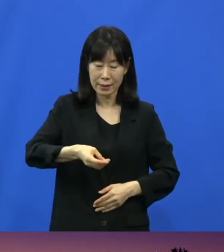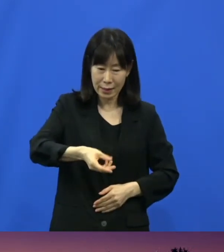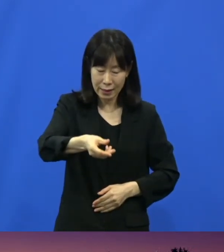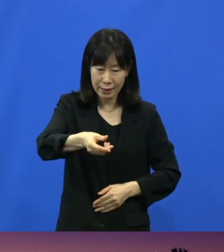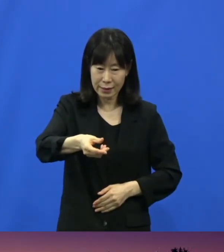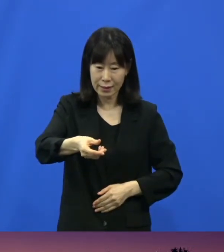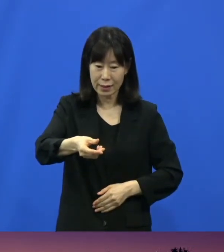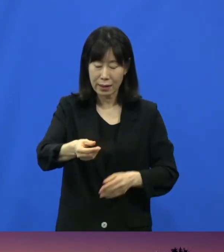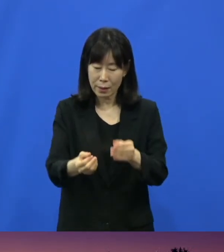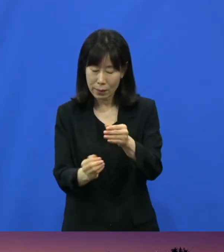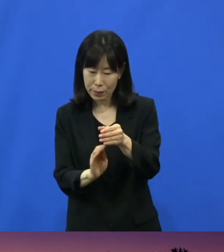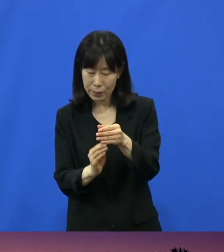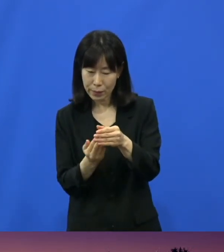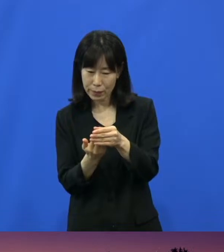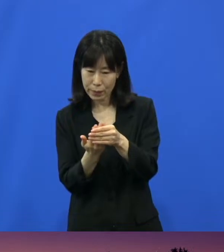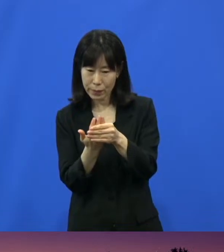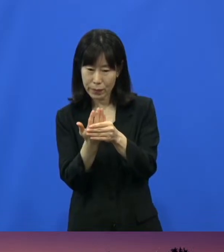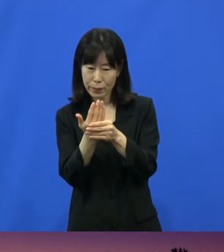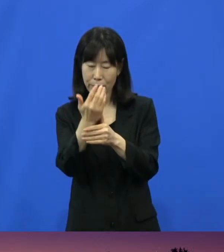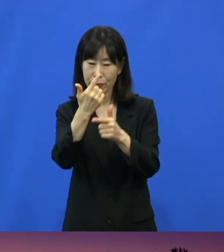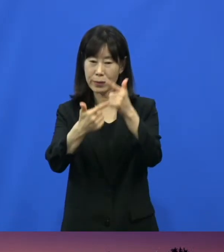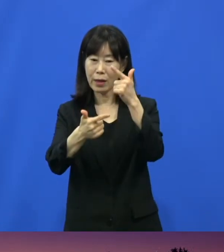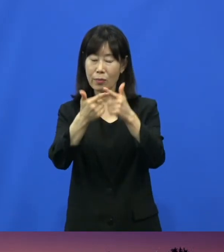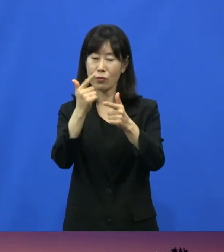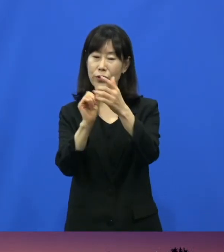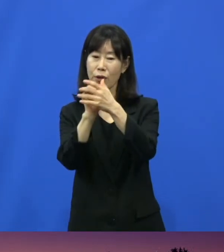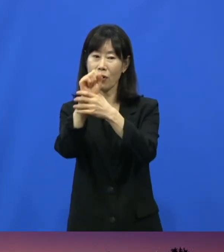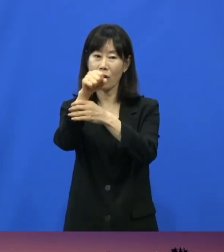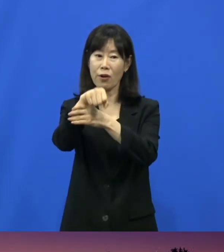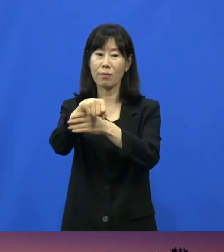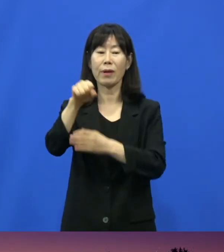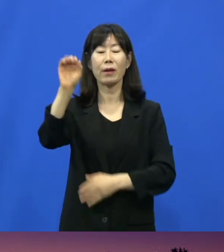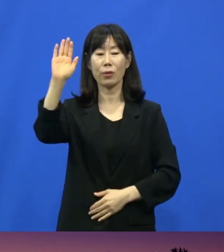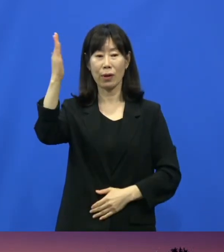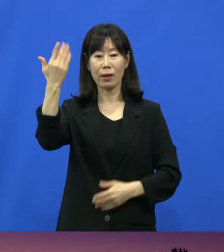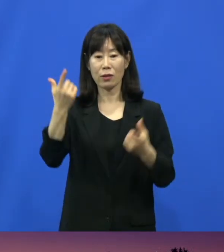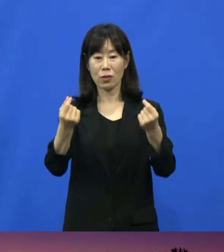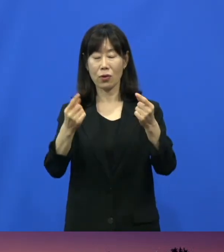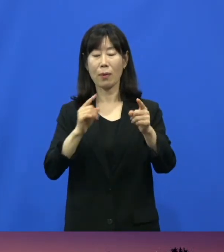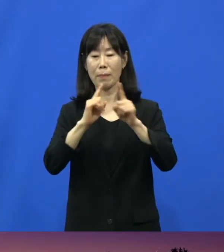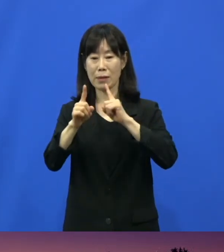밀알 안에 생명력이 놀라운데 말씀은 생명력 있는 거예요.